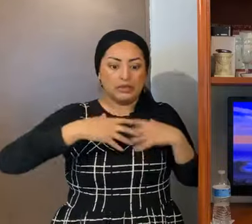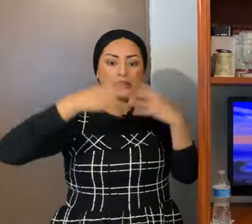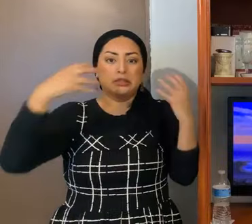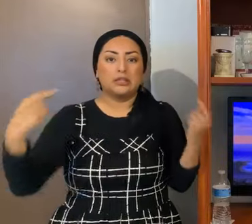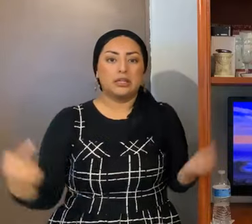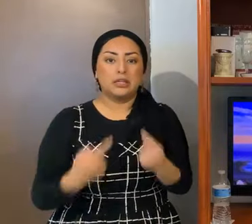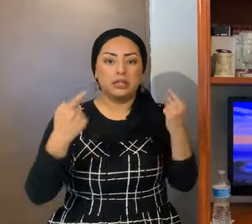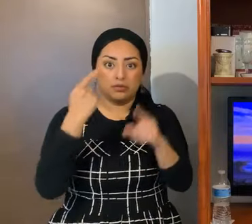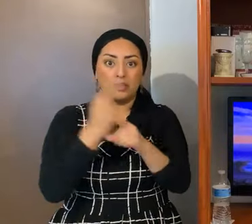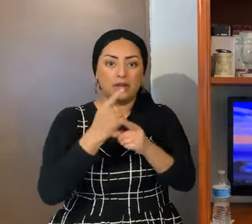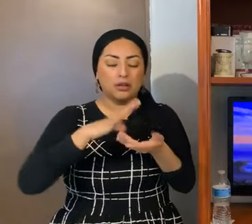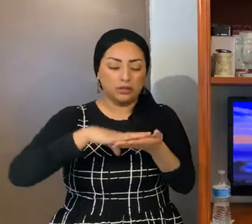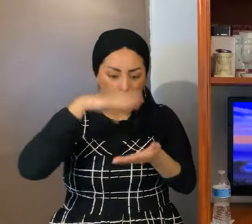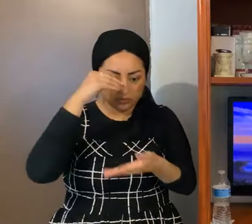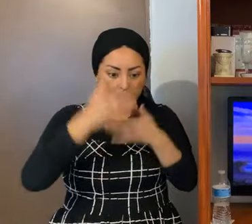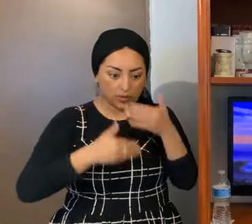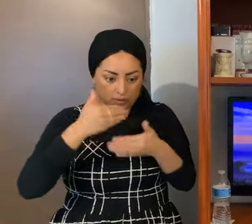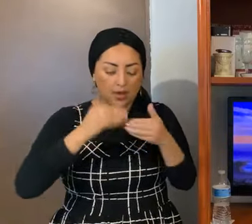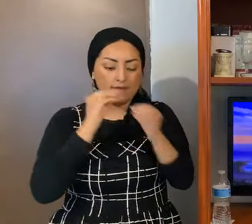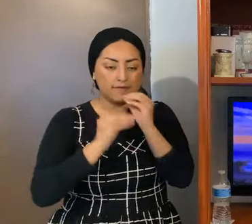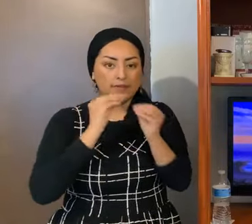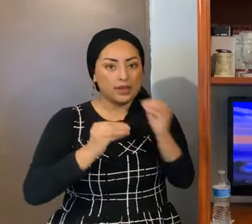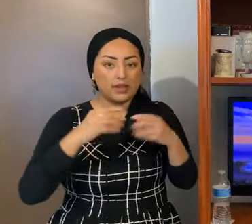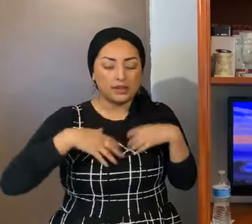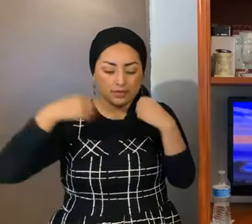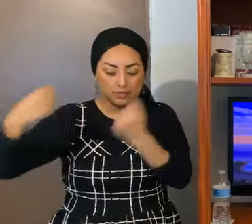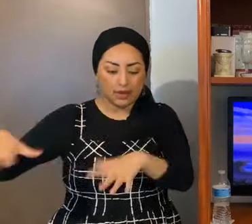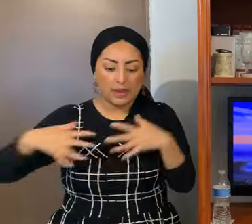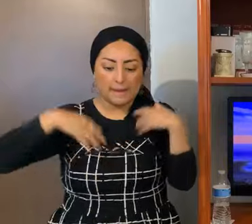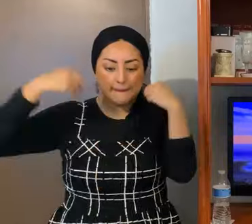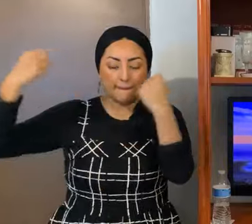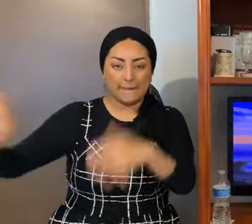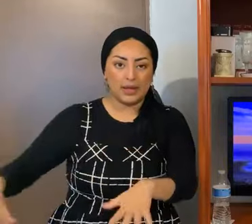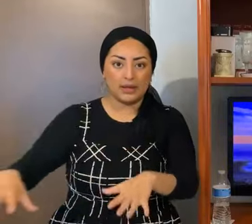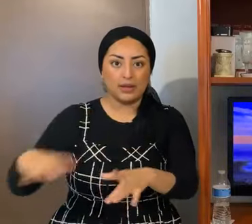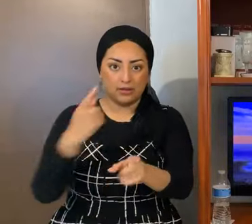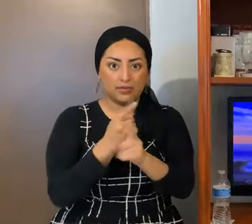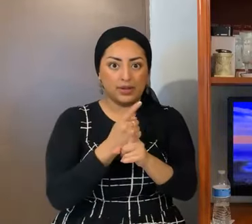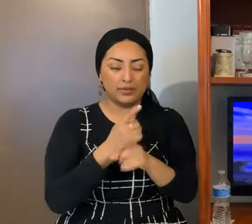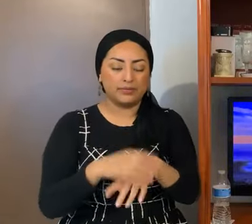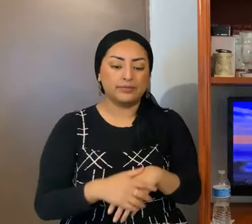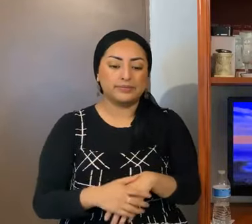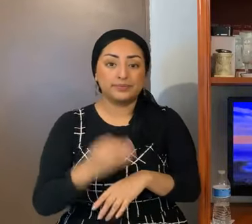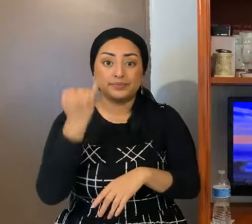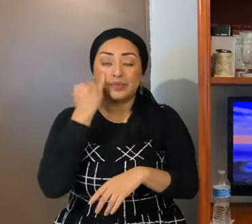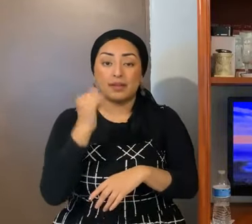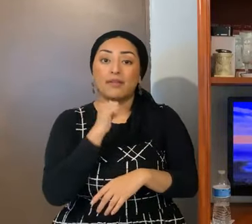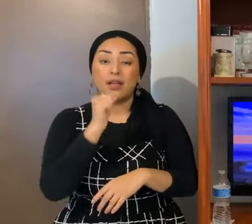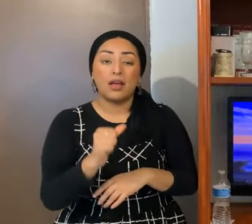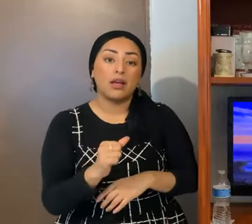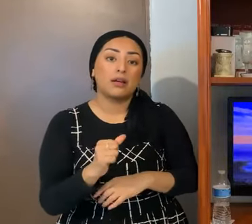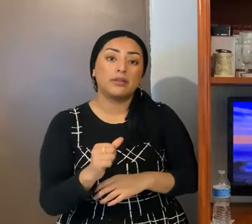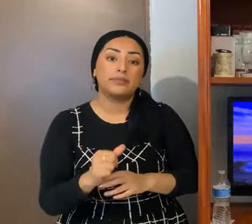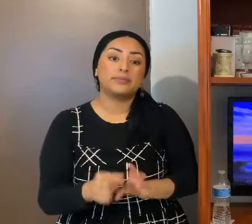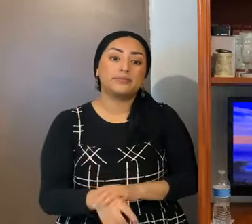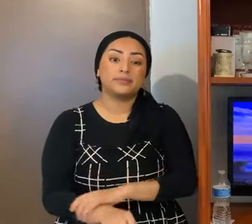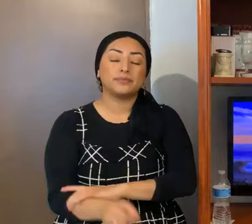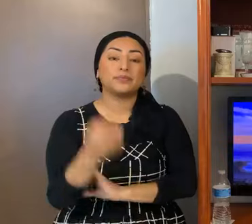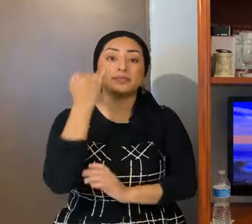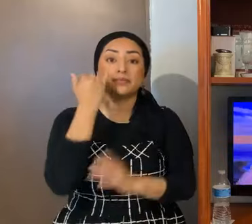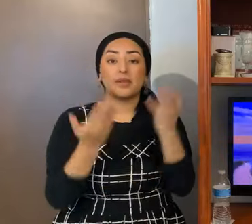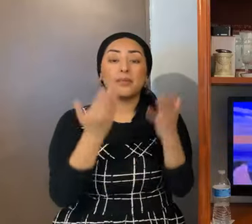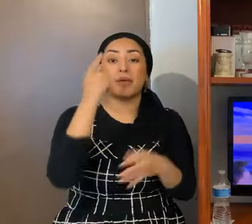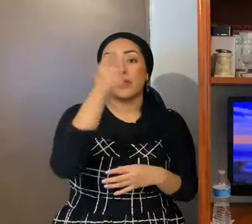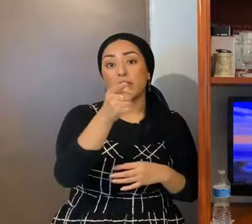momento estábamos en pecado y corregirlo, apartarnos de ello. Si no se hace, hermanos, si tú